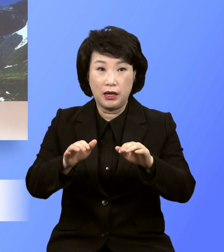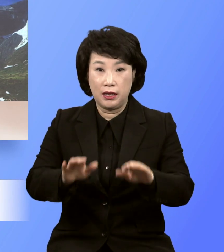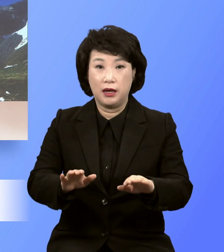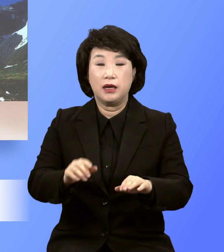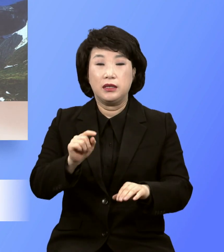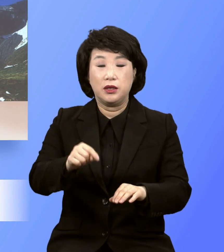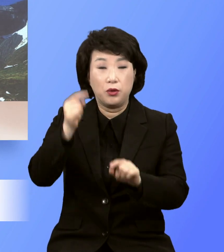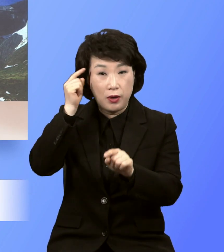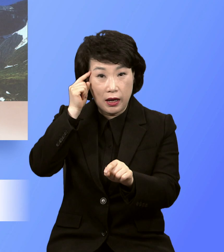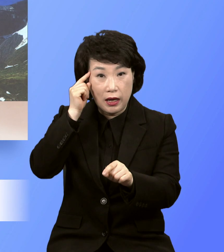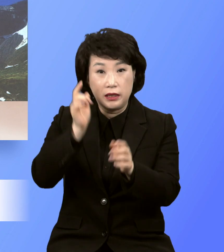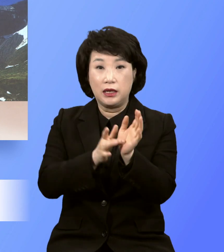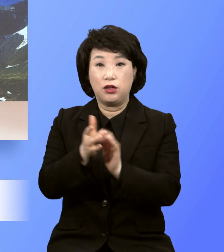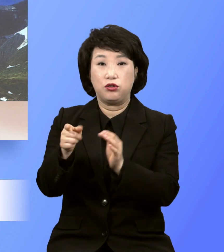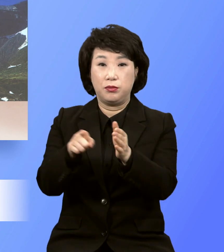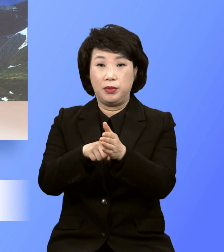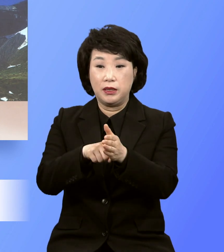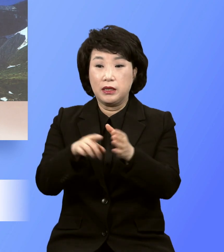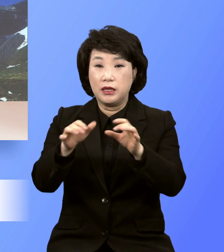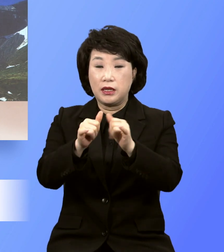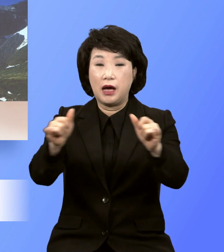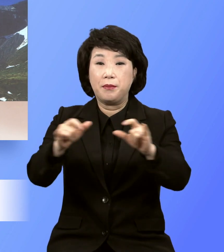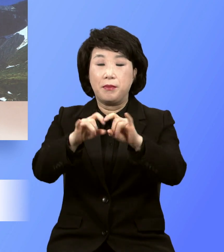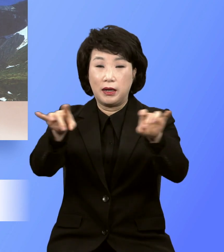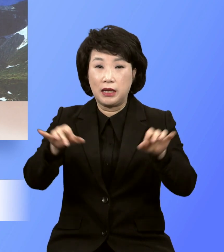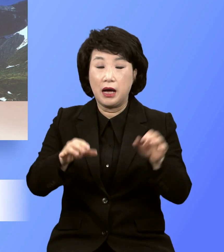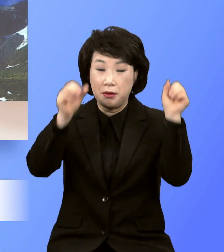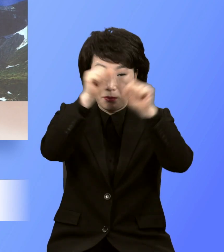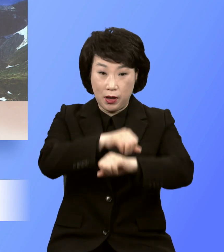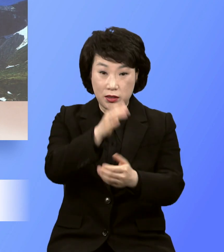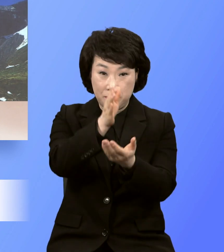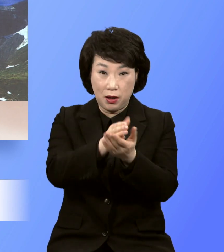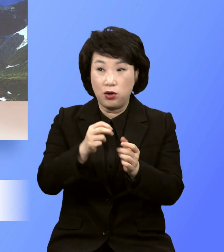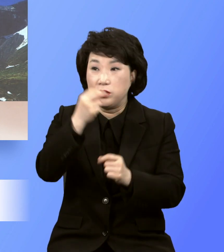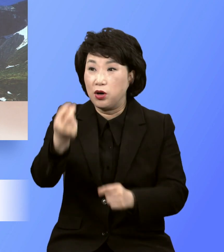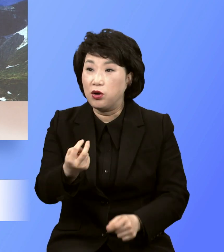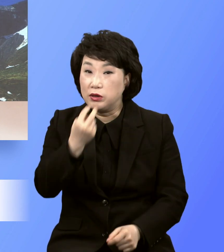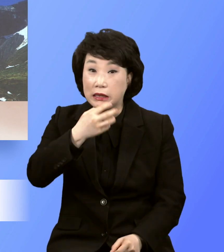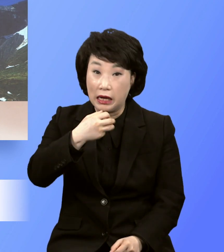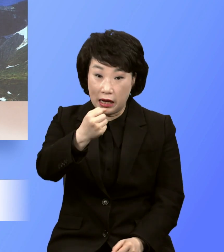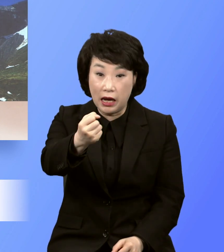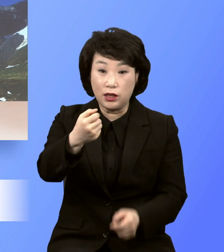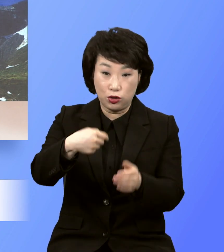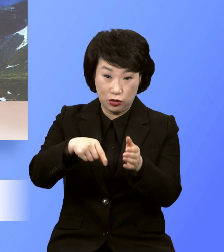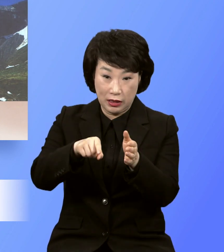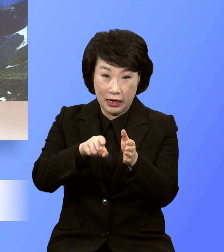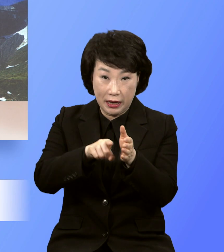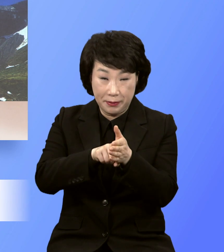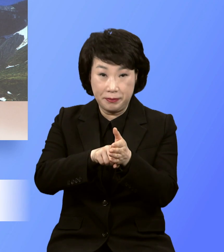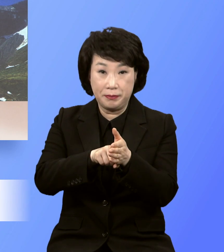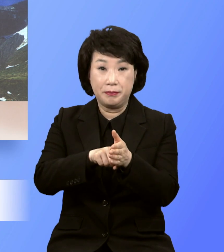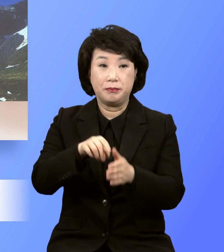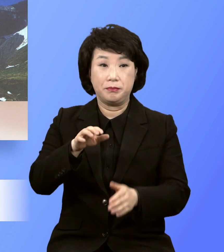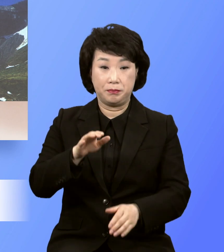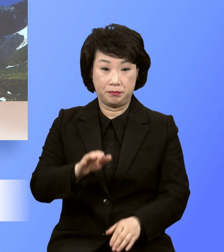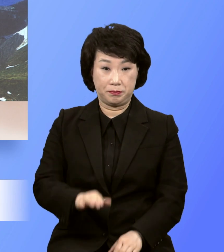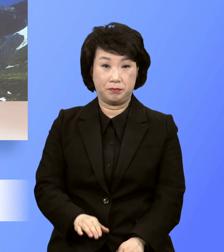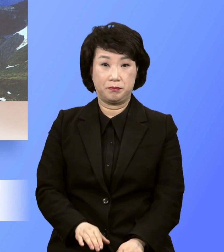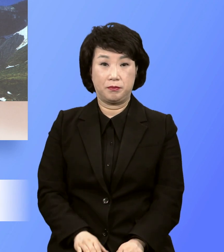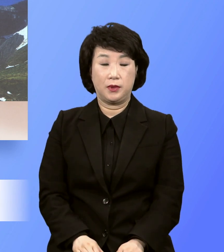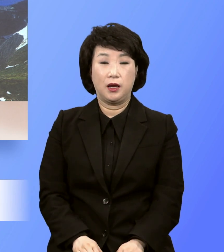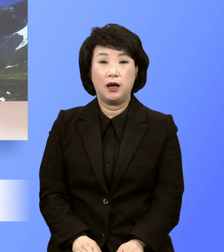주셨으니 이는 저를 믿는 자마다 멸망치 않고 영생을 얻게